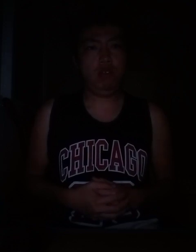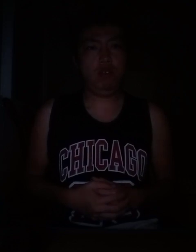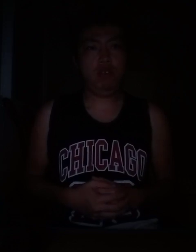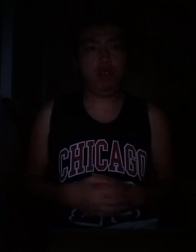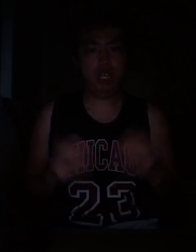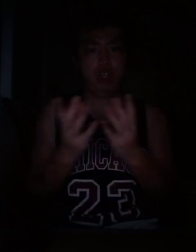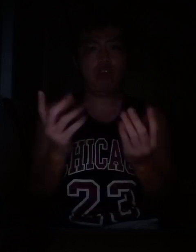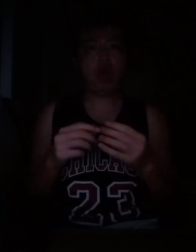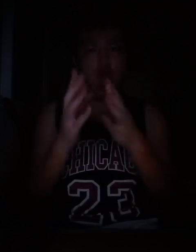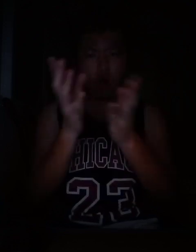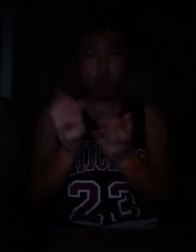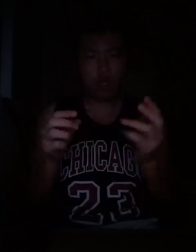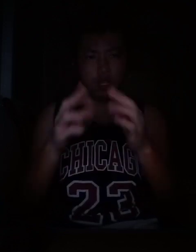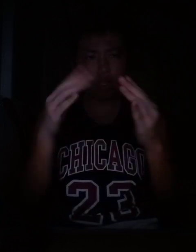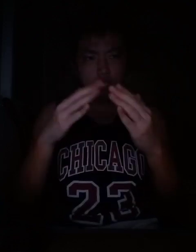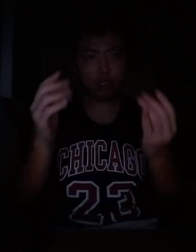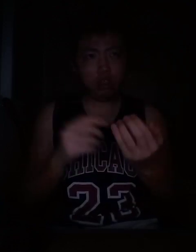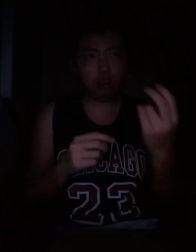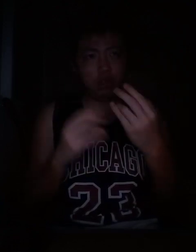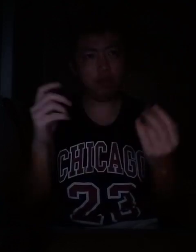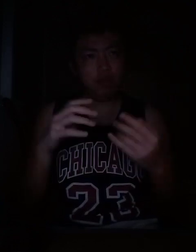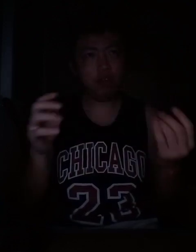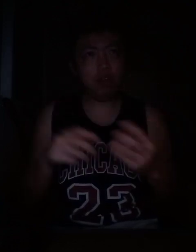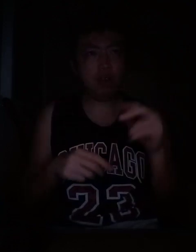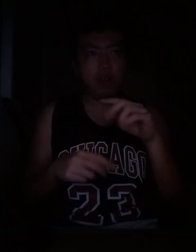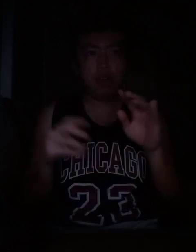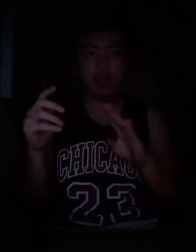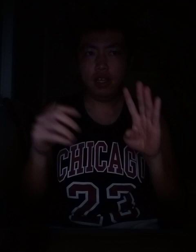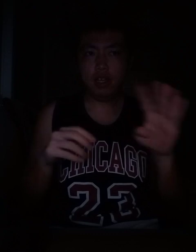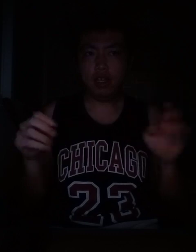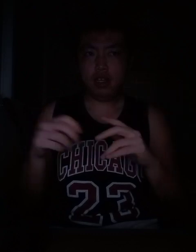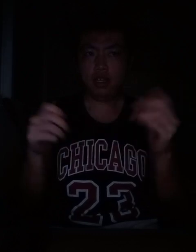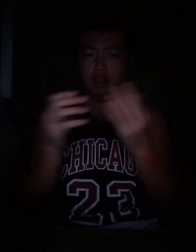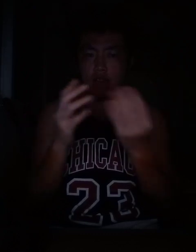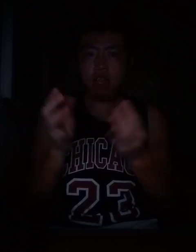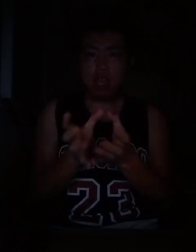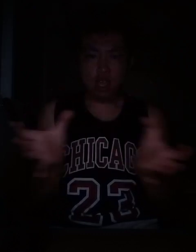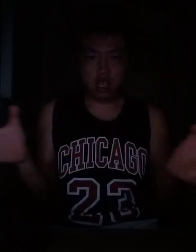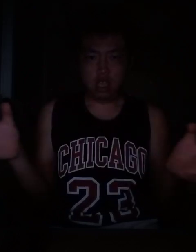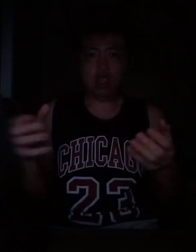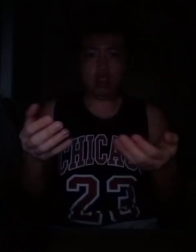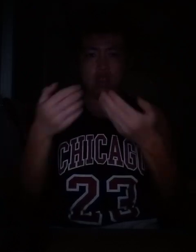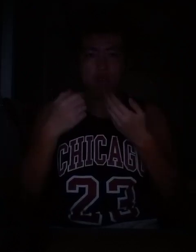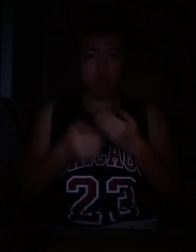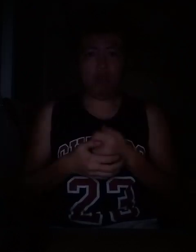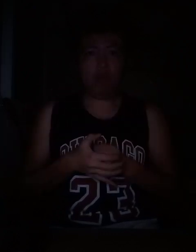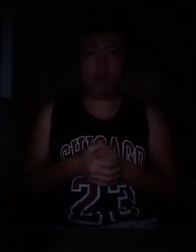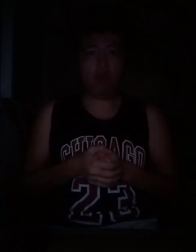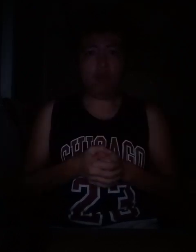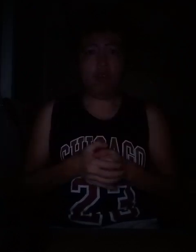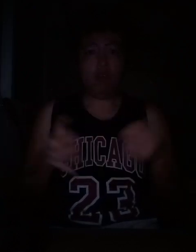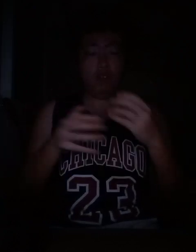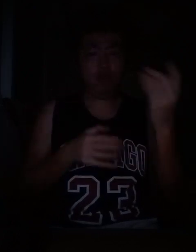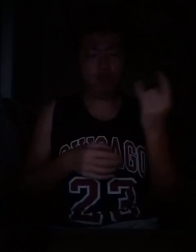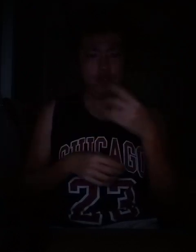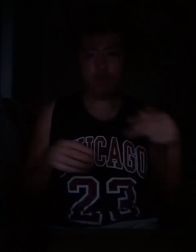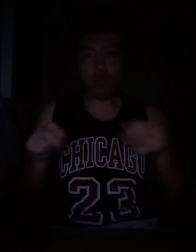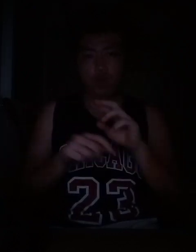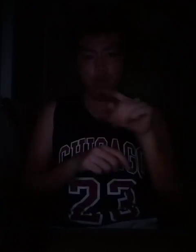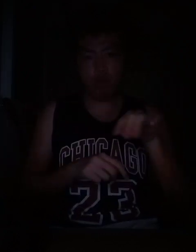제주시 화북 상업지역의 19층 844세대 규모 아파트가 들어섭니다. 제주시는 재작년 12월